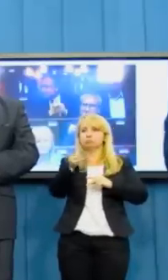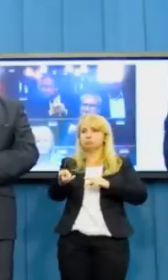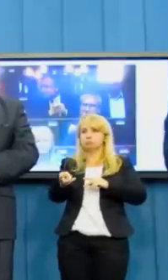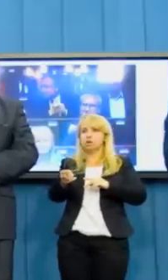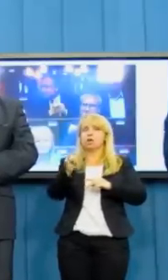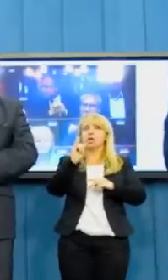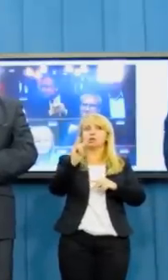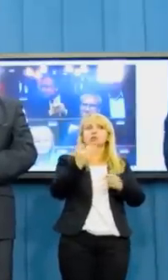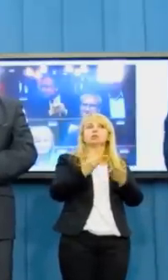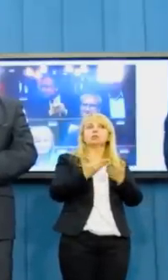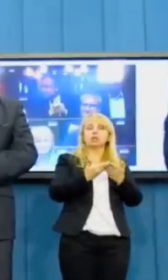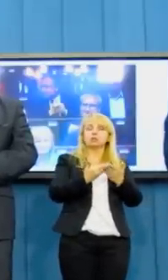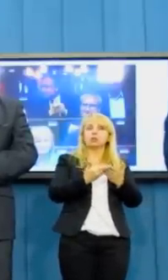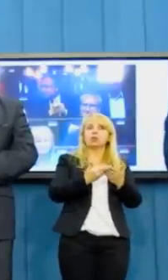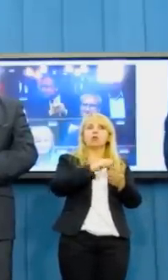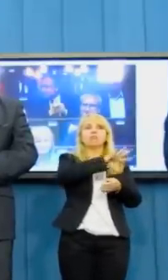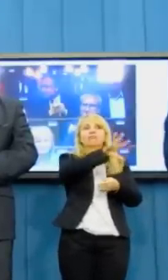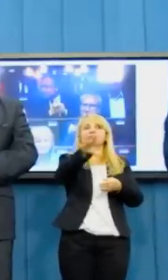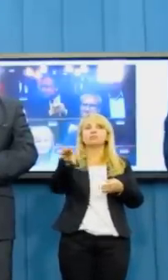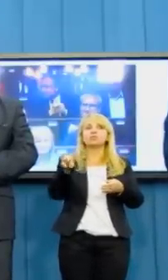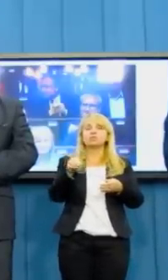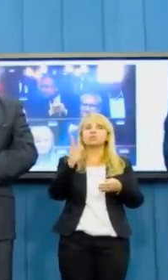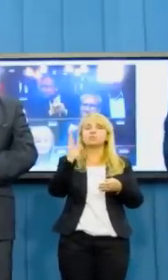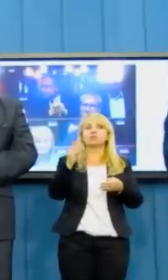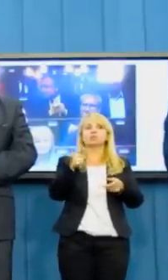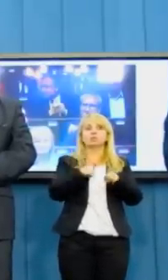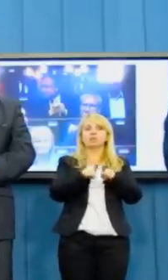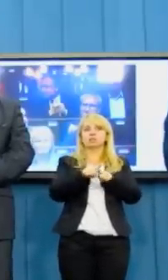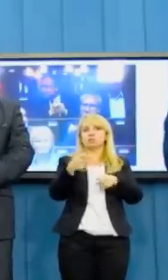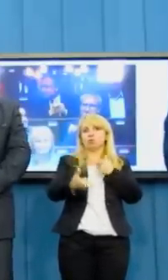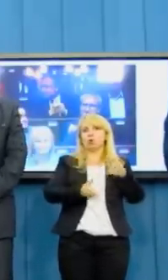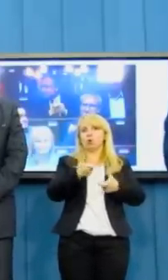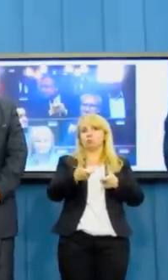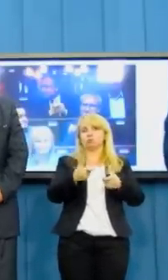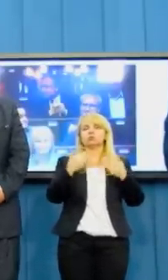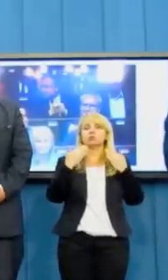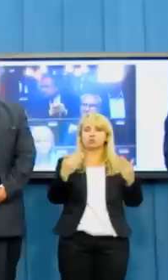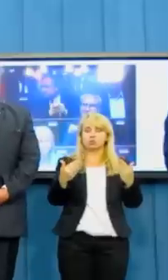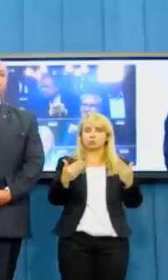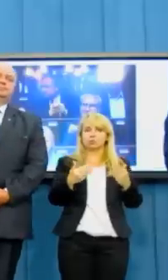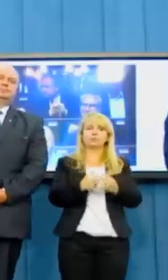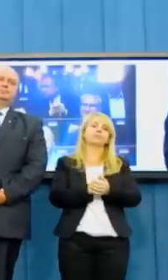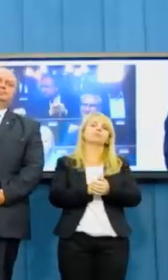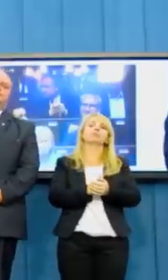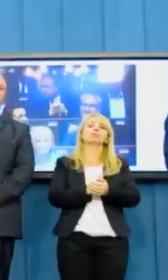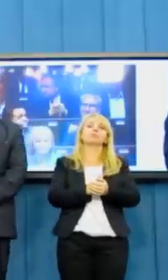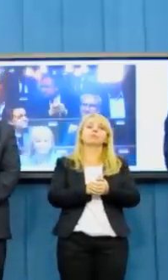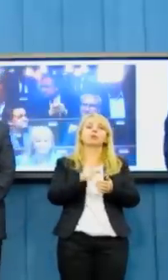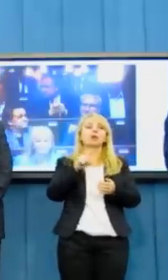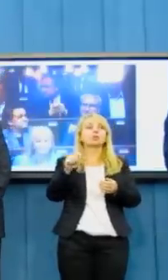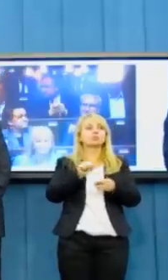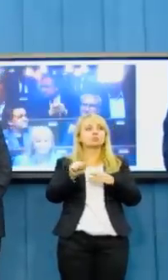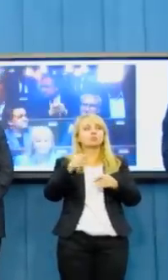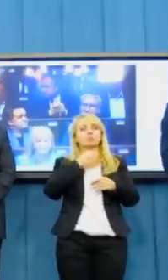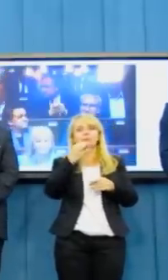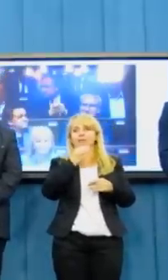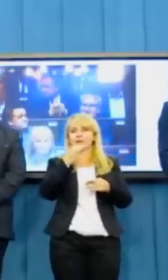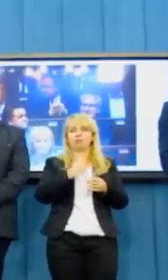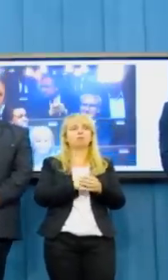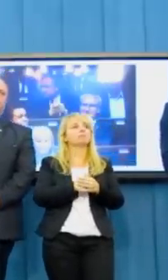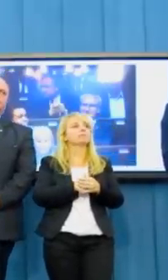i w ten sposób wszyscy będziemy zawsze postępować. Dziękuję bardzo. Dziękuję pięknie. Czy są jakieś pytania?